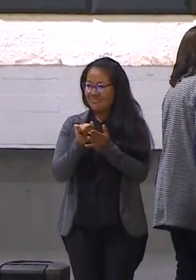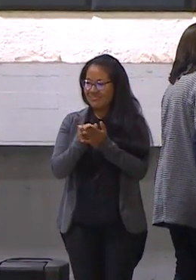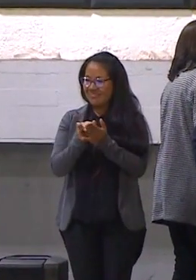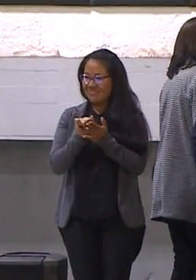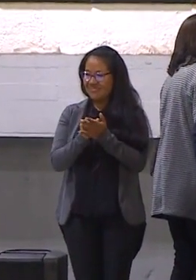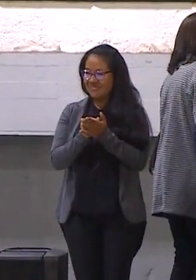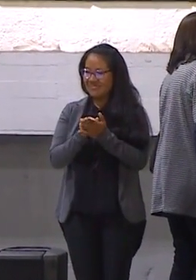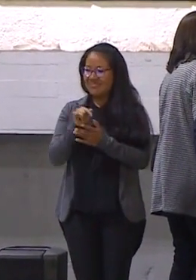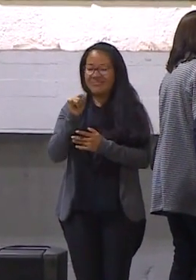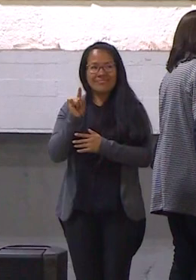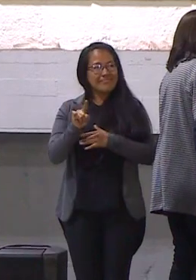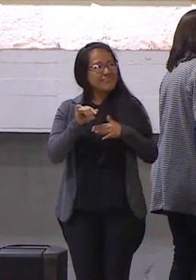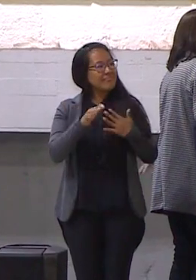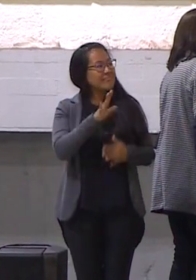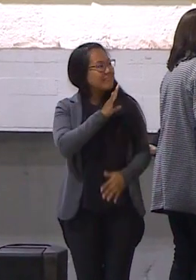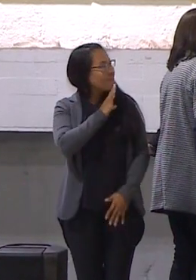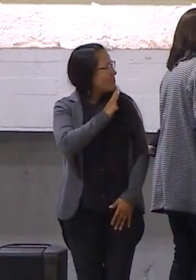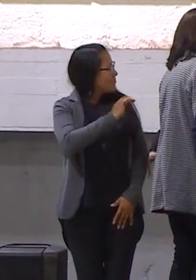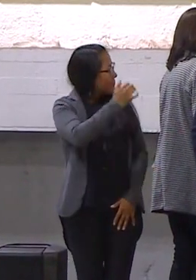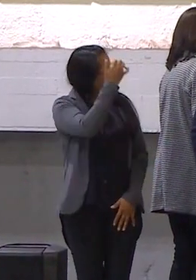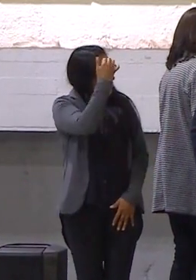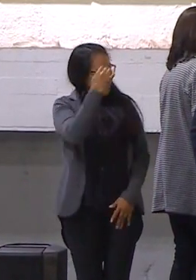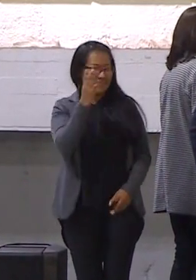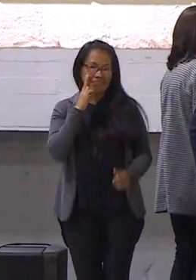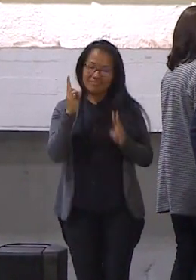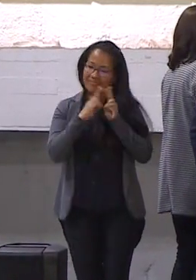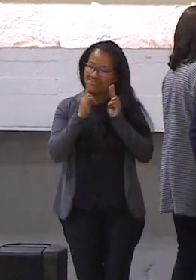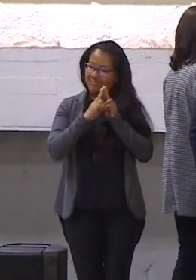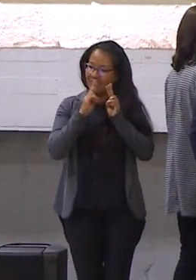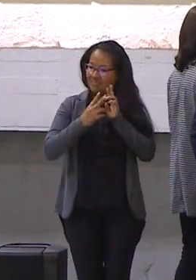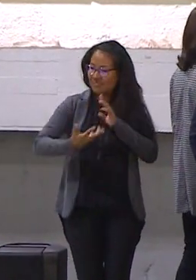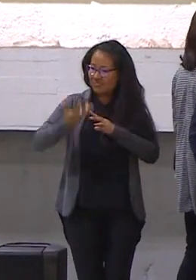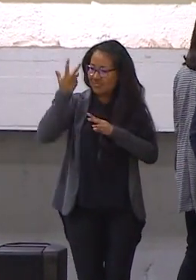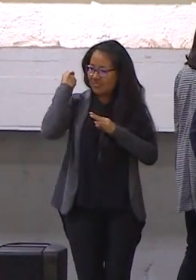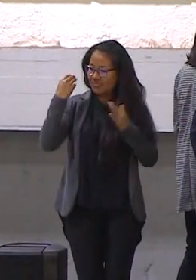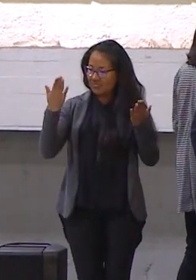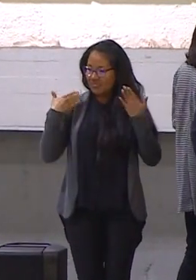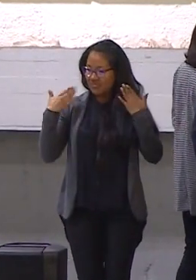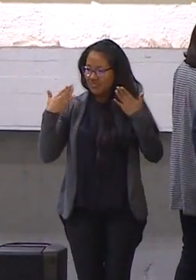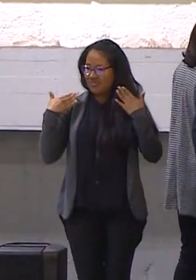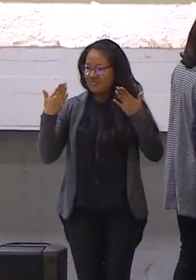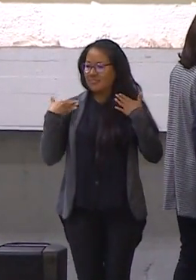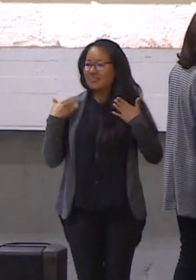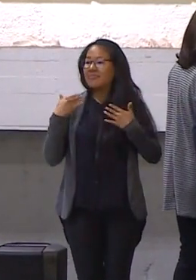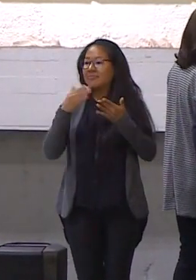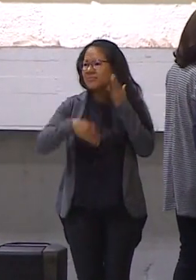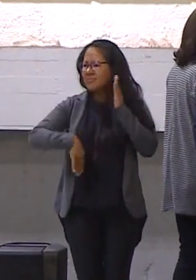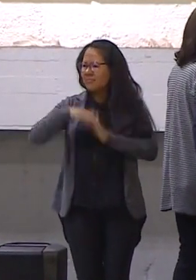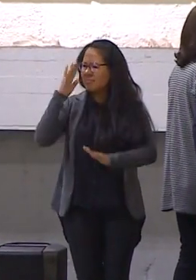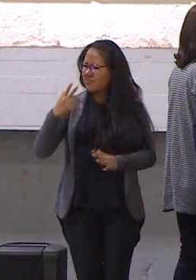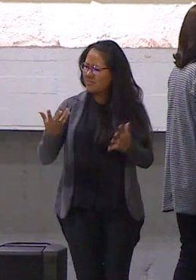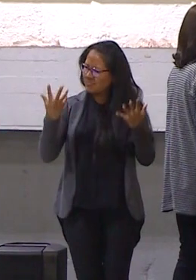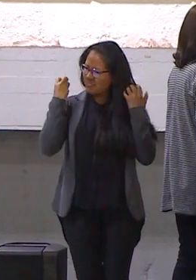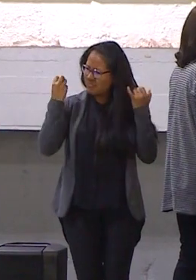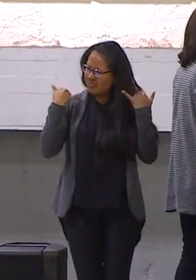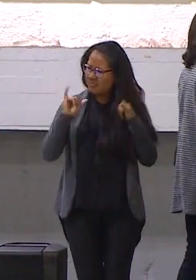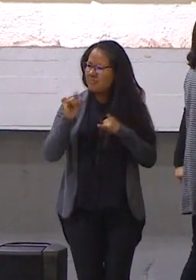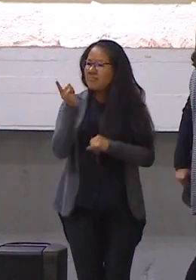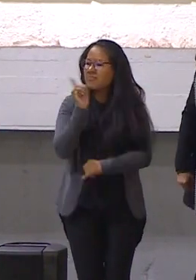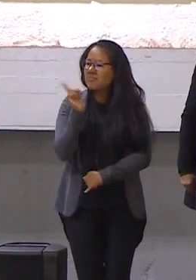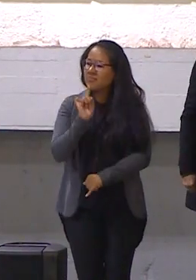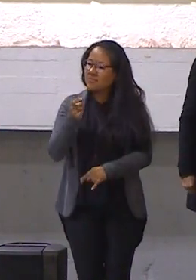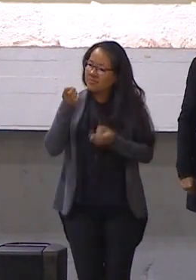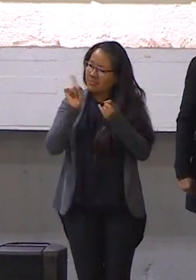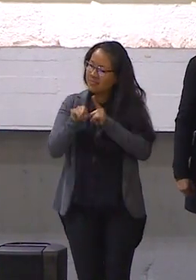maestros de nosotros que han construido la historia de la educación física yo diría que estamos más que en una historia en una genealogía de la educación